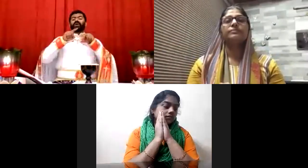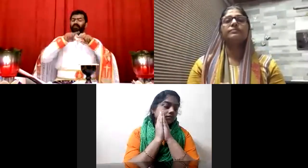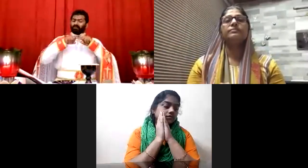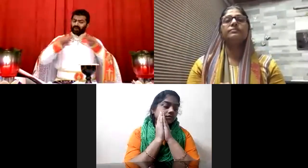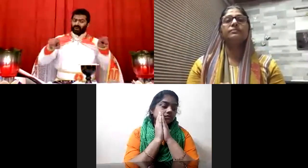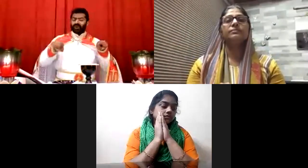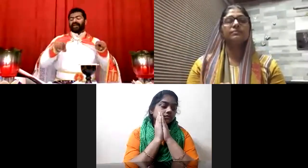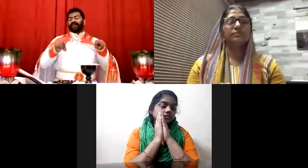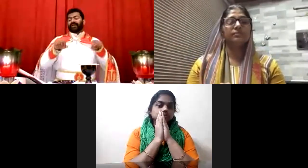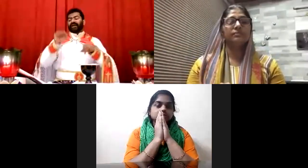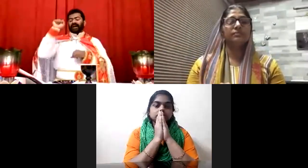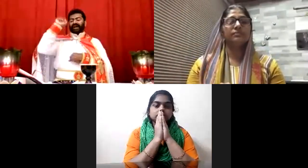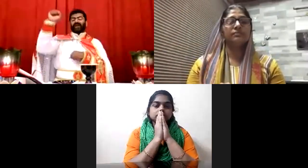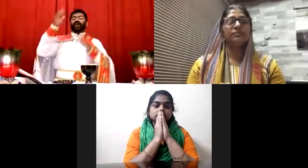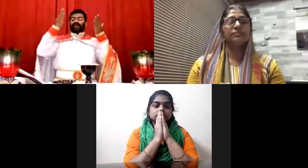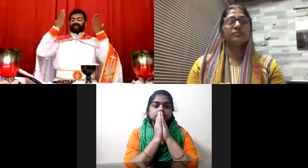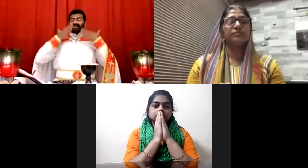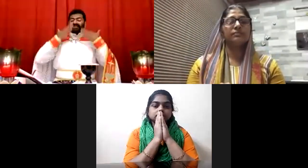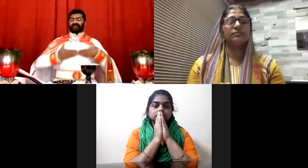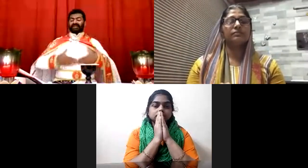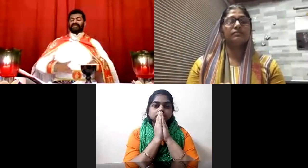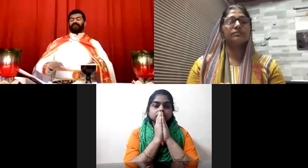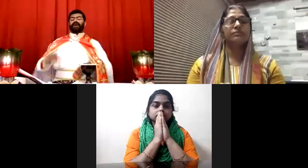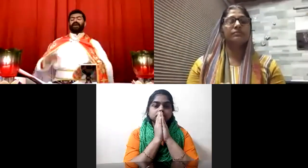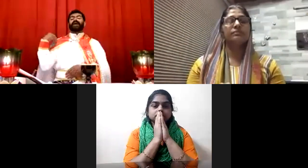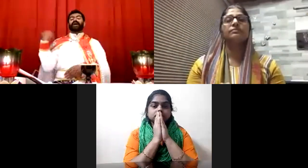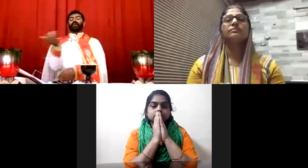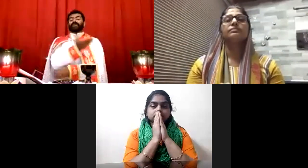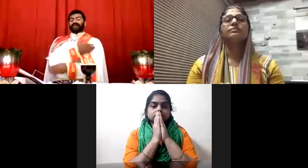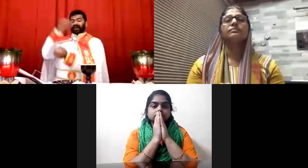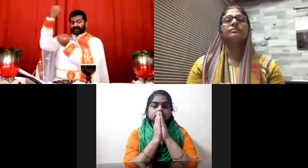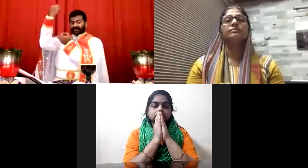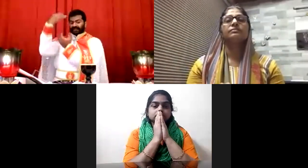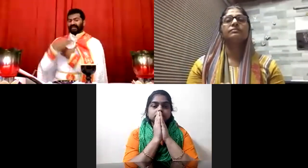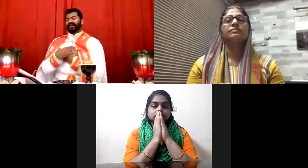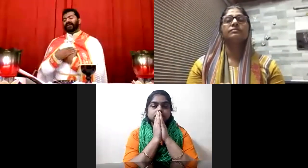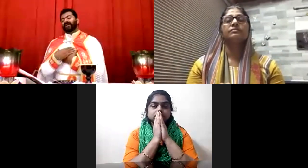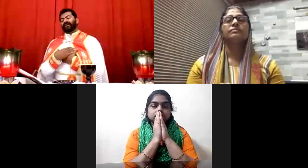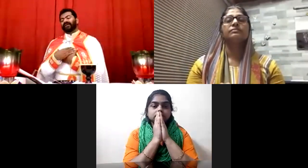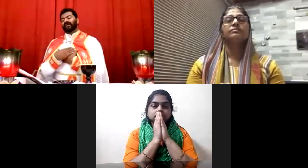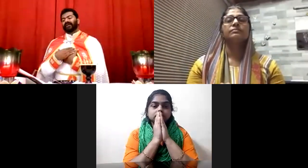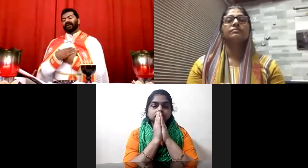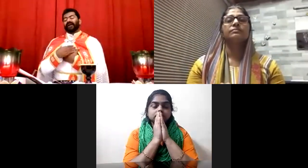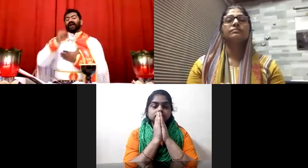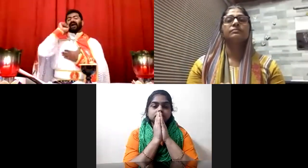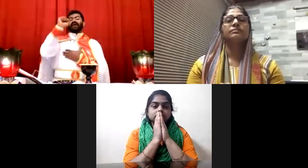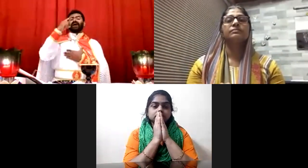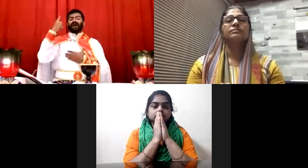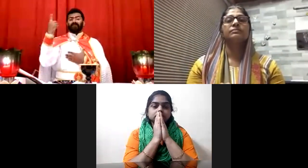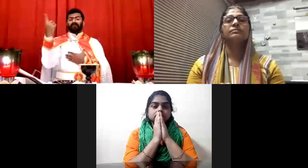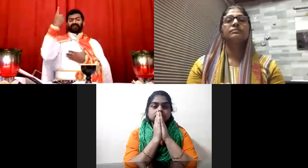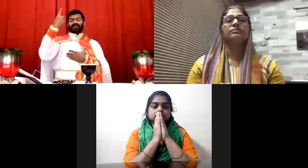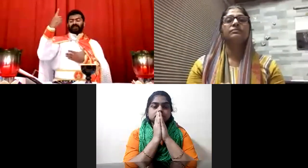ജീവിതകാലം മുഴുവൻ അങ്ങയുടെ ശാന്തിയും സമാധാനവും ഞങ്ങൾക്ക് നൽകണമേ.